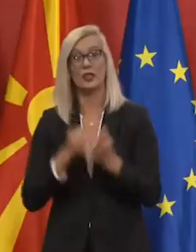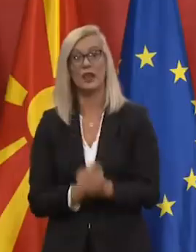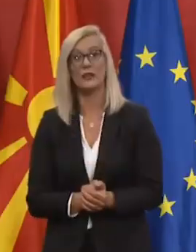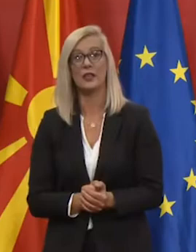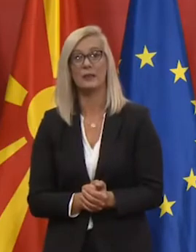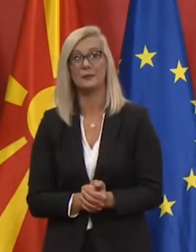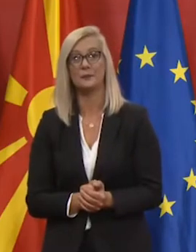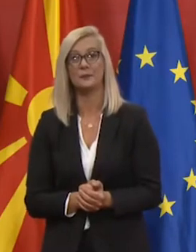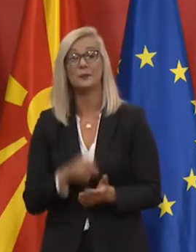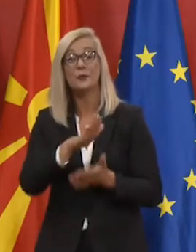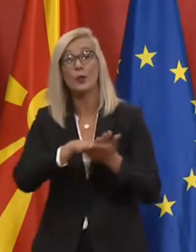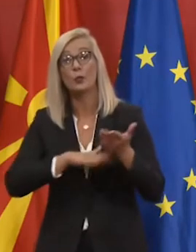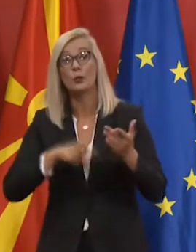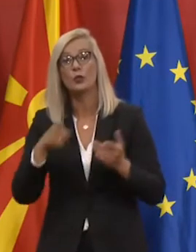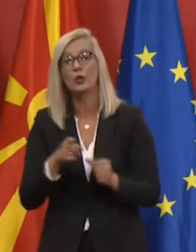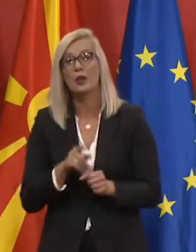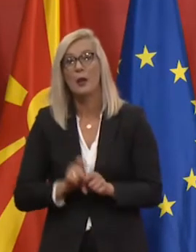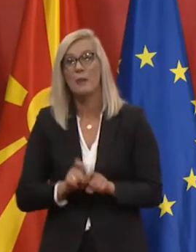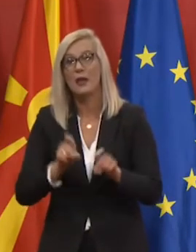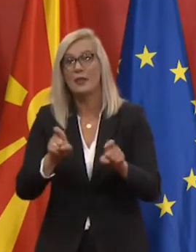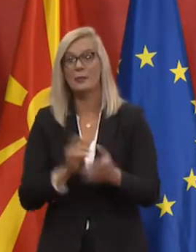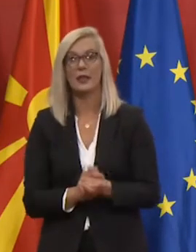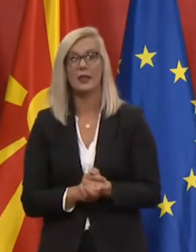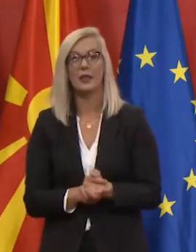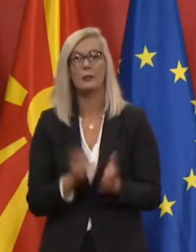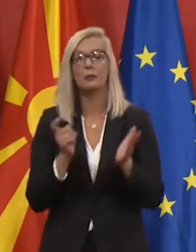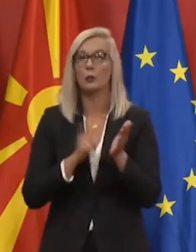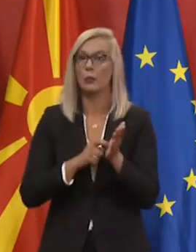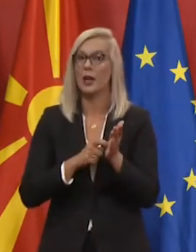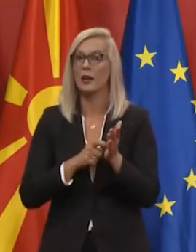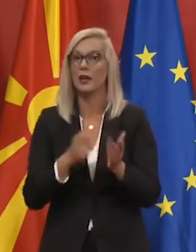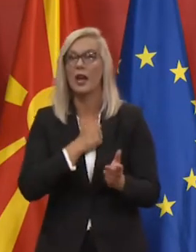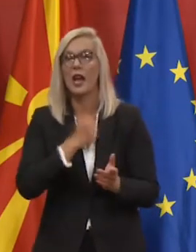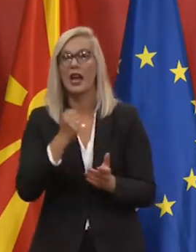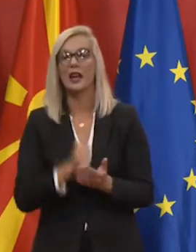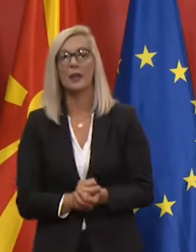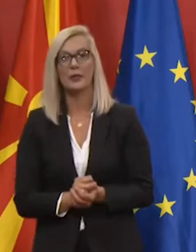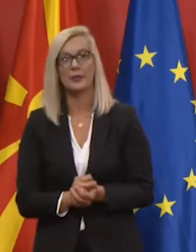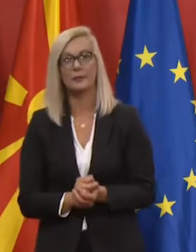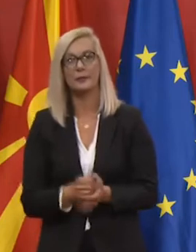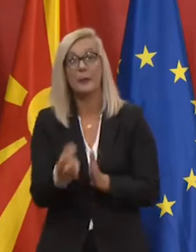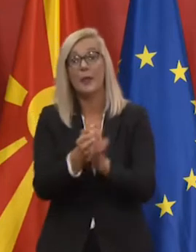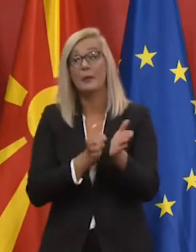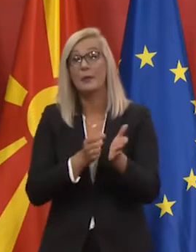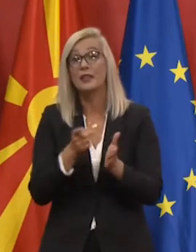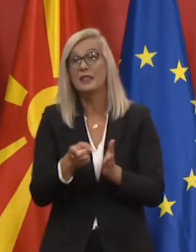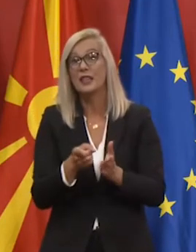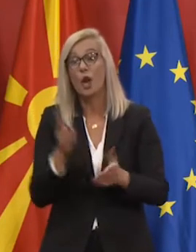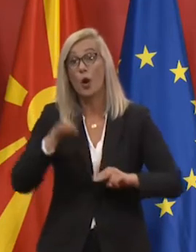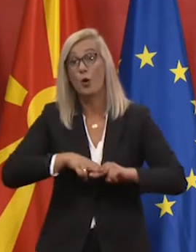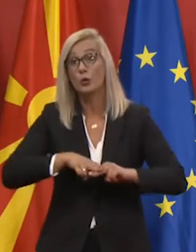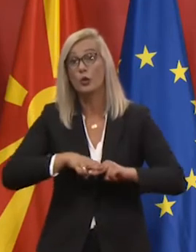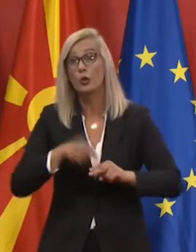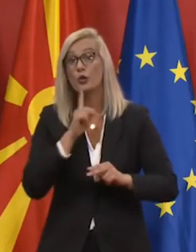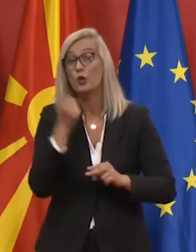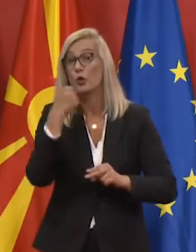Но почетоците на пандемијата побара храбри, брзи и ефикасни одлуки,